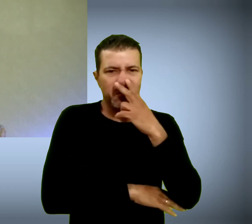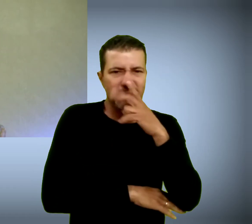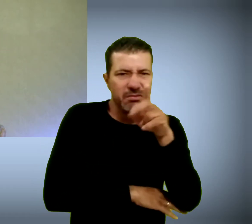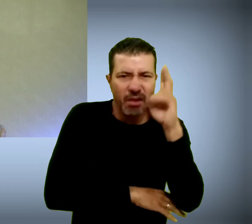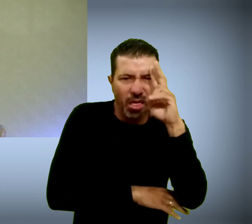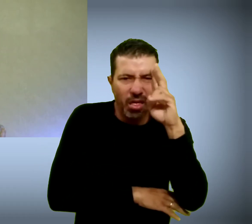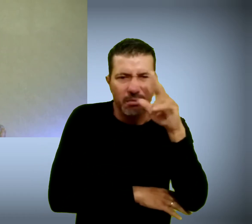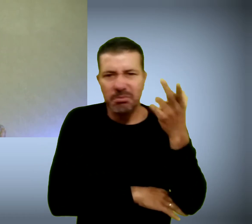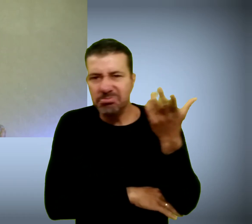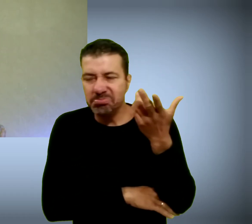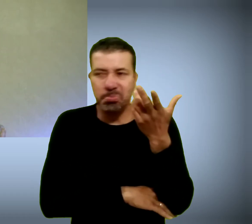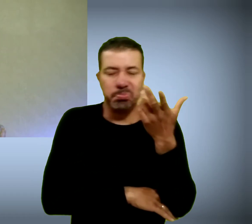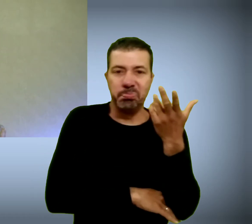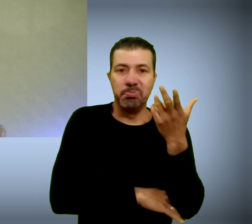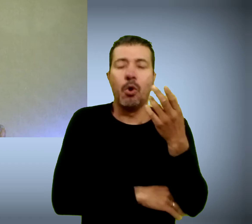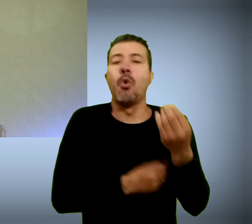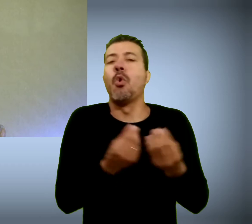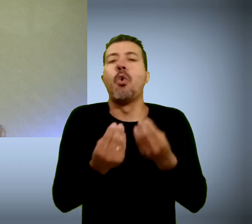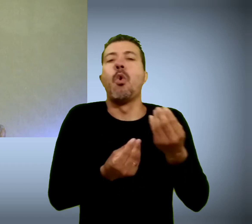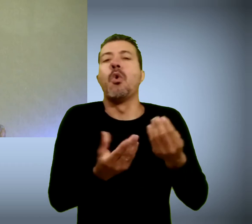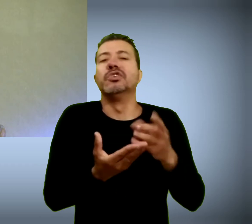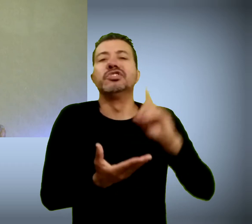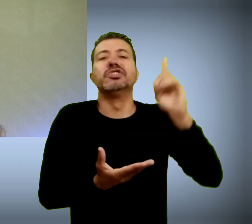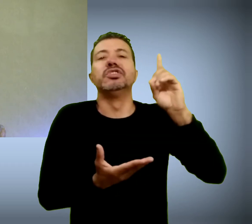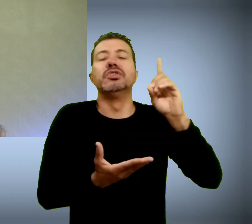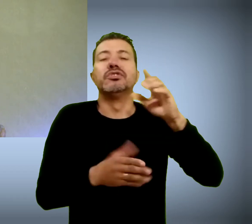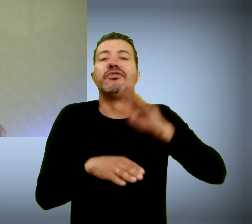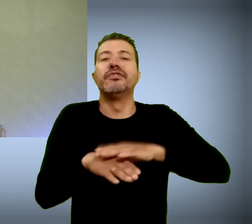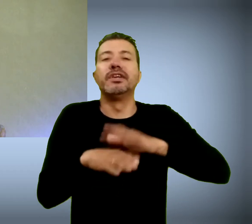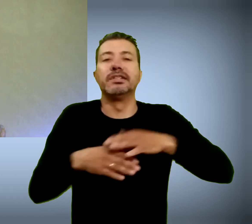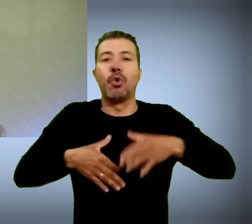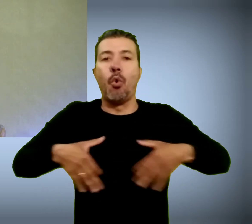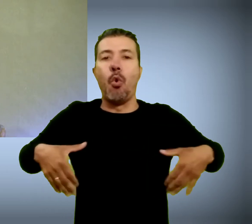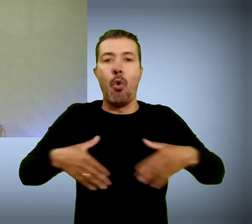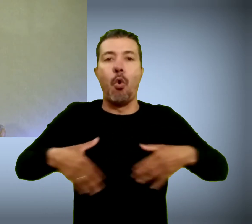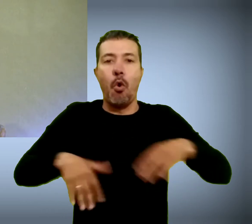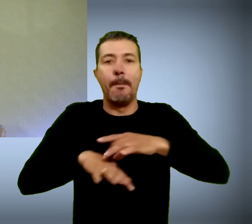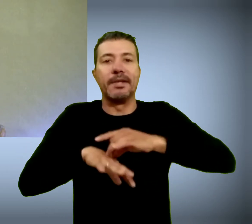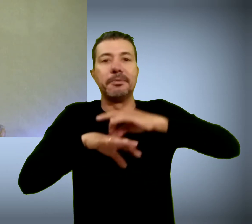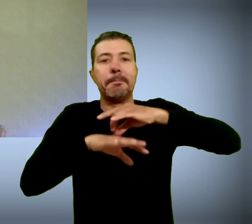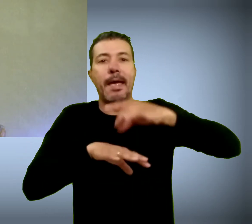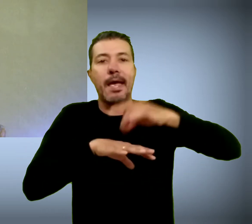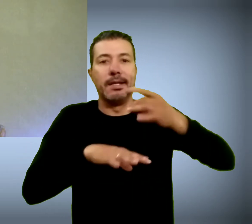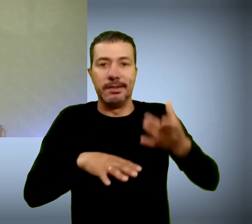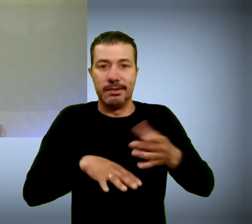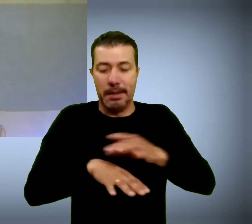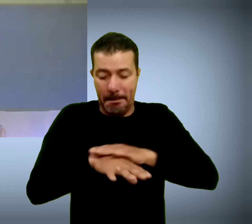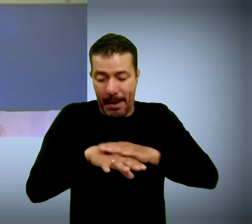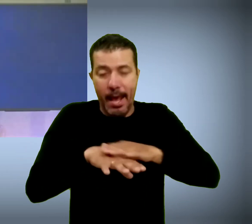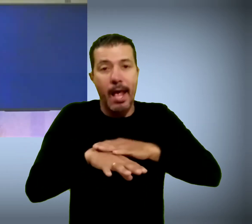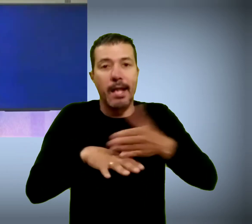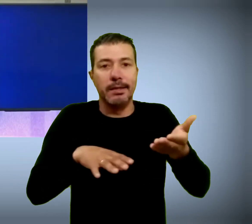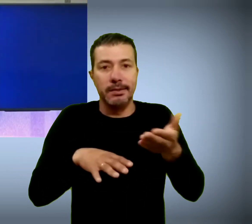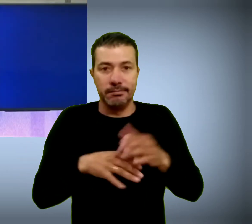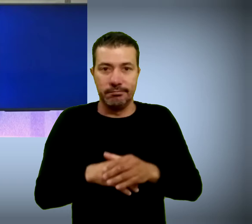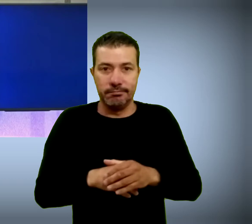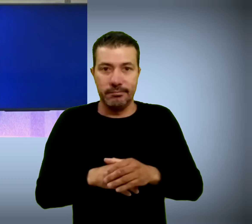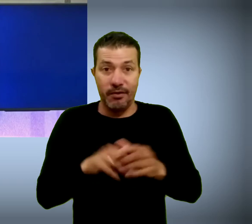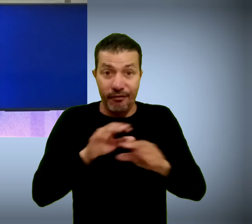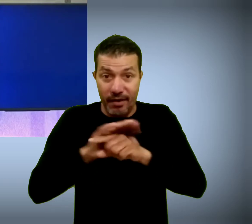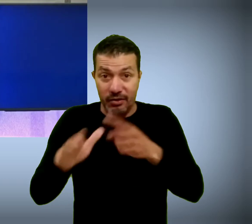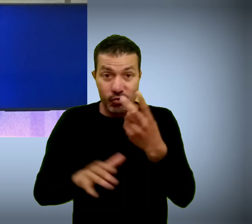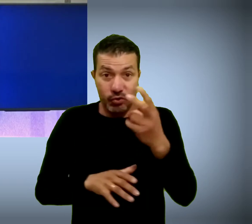arrumou essa túnica de pele para essas pessoas? É muito simples, gente. O verso 15 nos